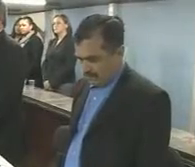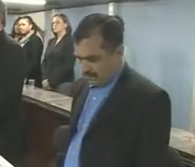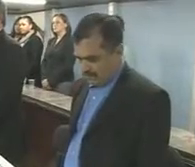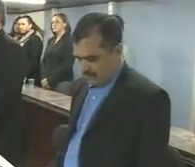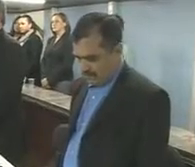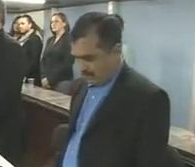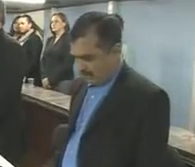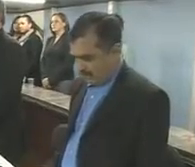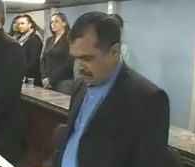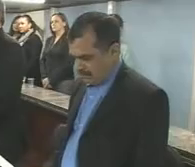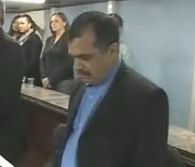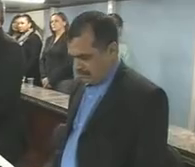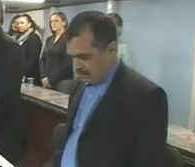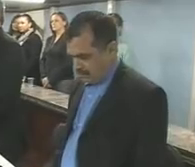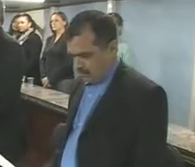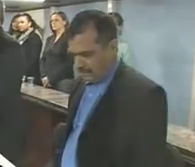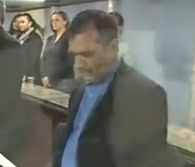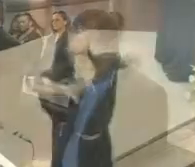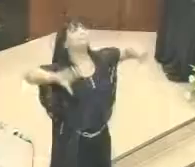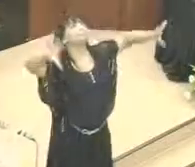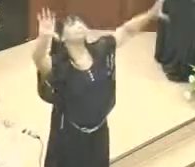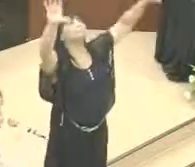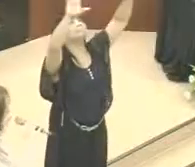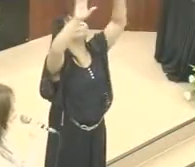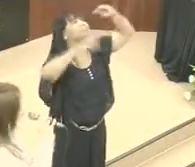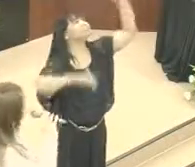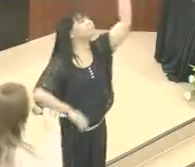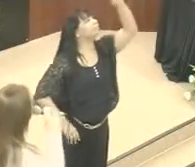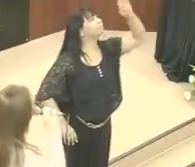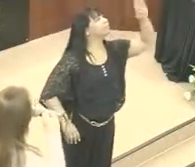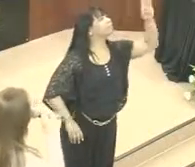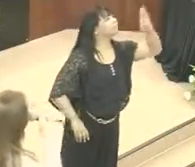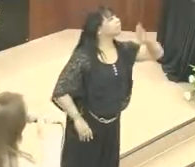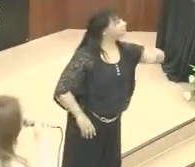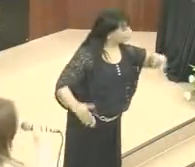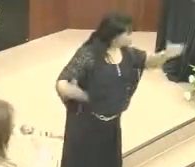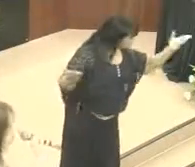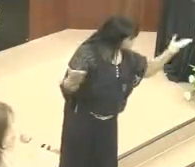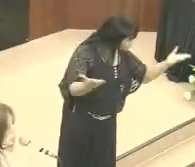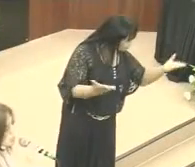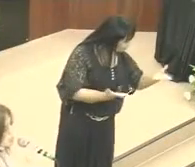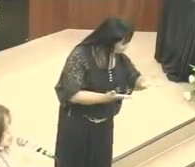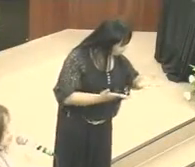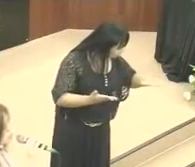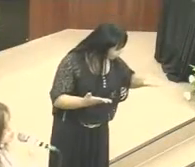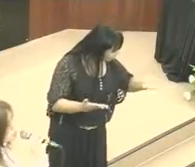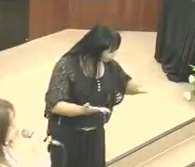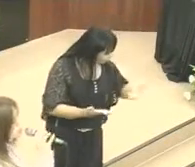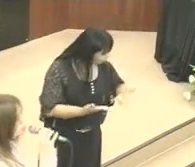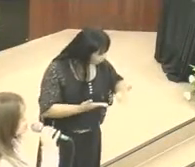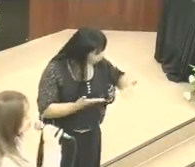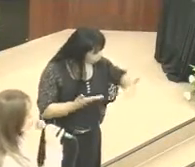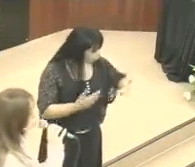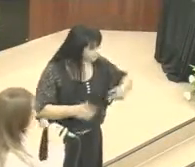raios fúlgidos brilhou no céu da pátria nesse